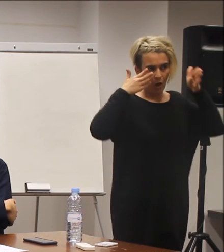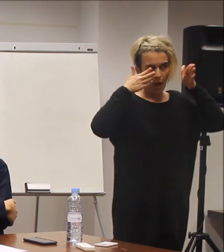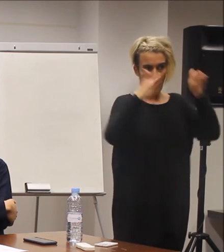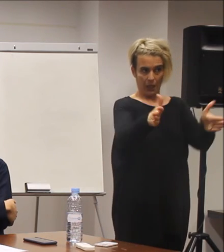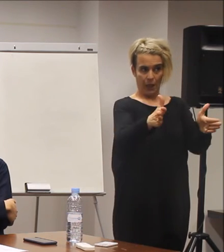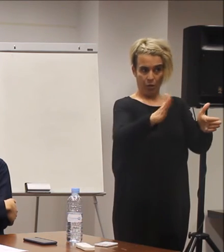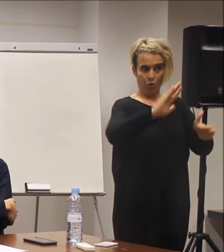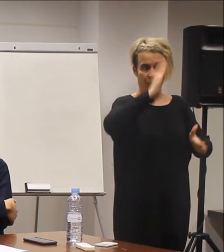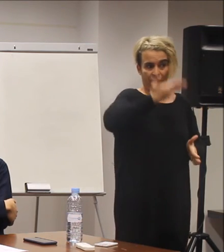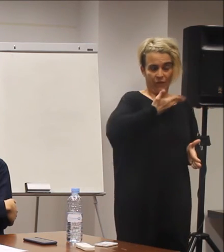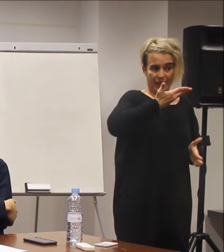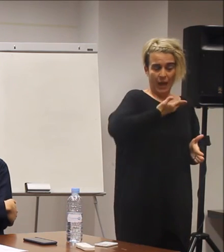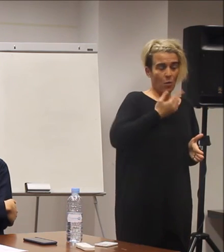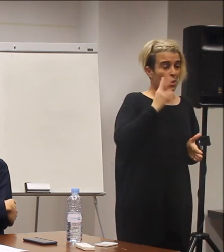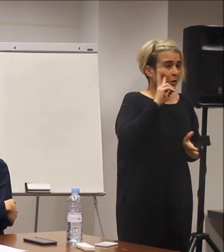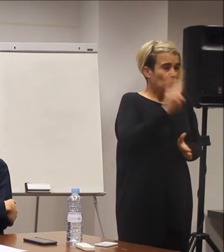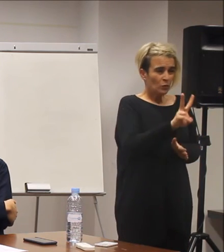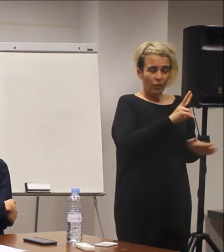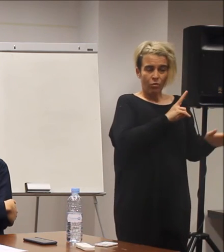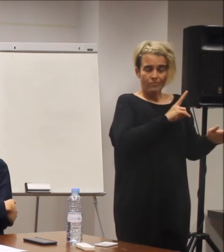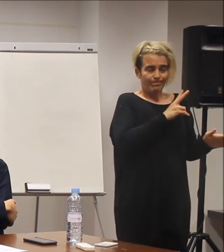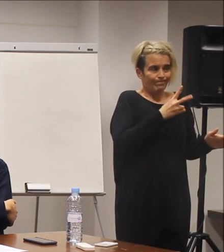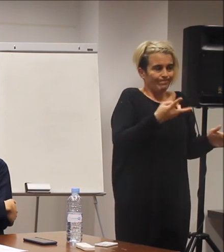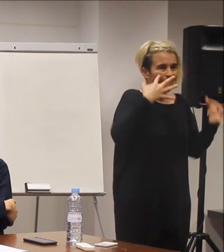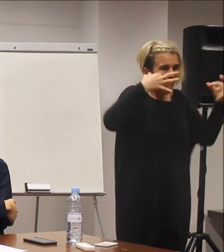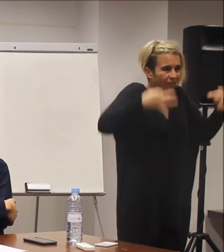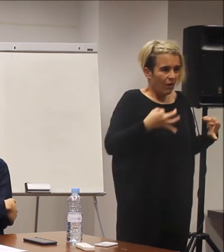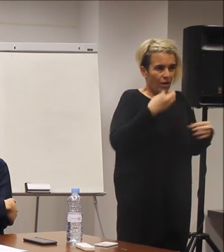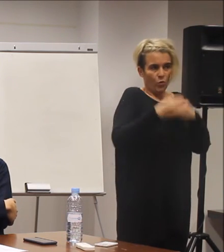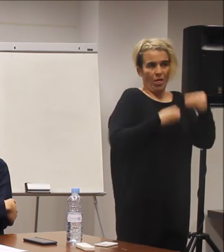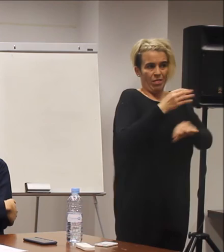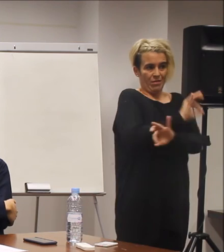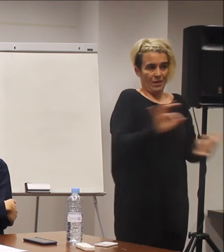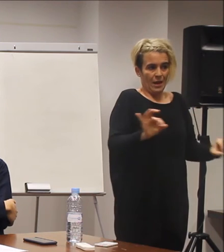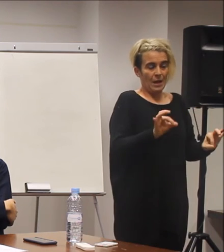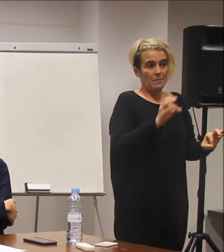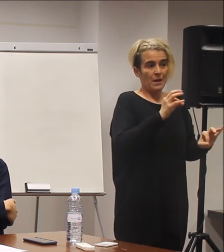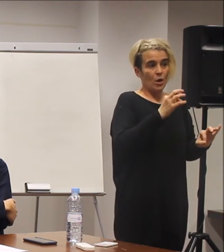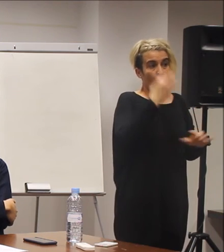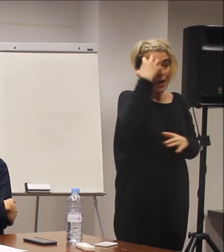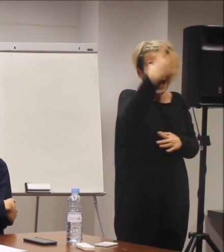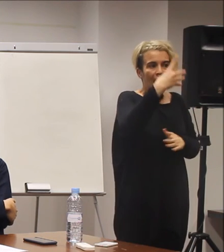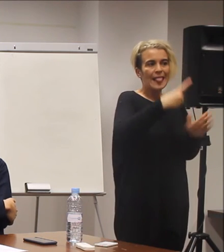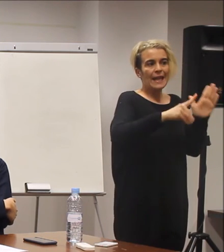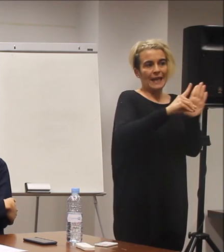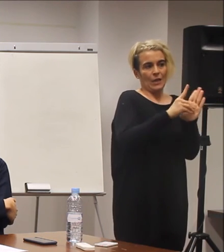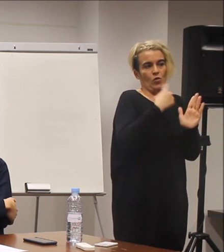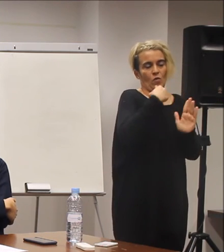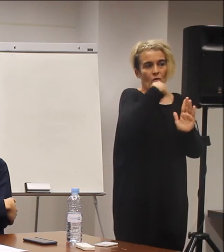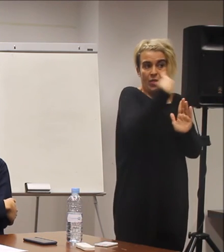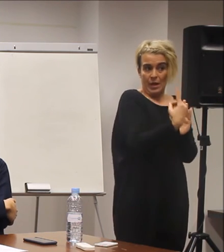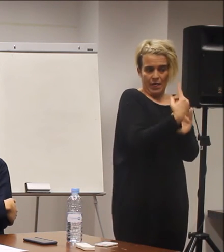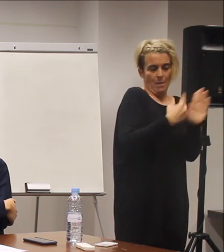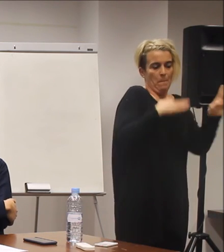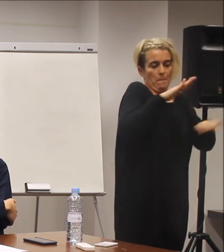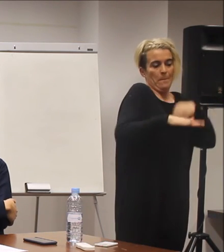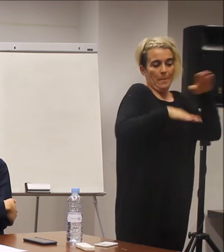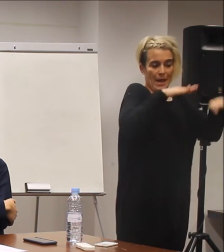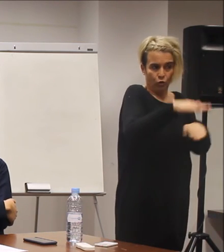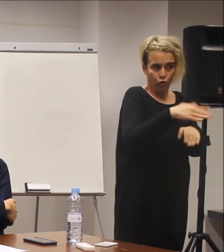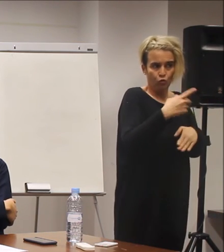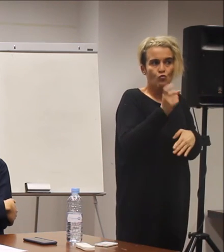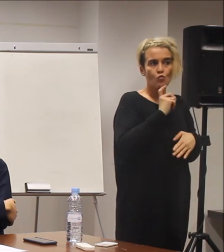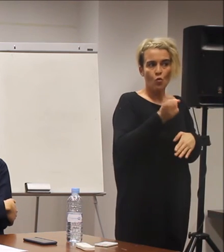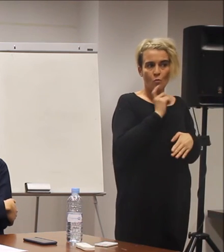viendo que se esté moviendo. Pero, como está el Real Decreto, los pasos a seguir son los siguientes. Es imprescindible para